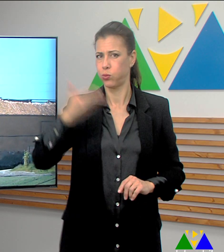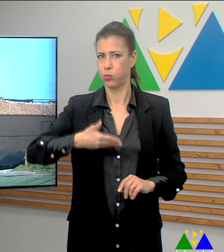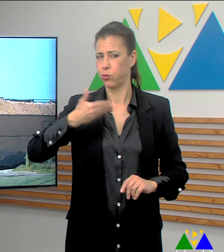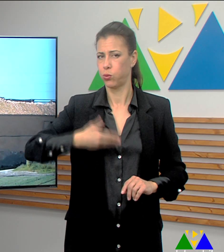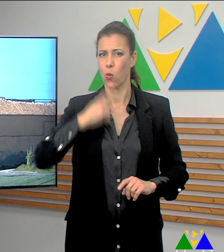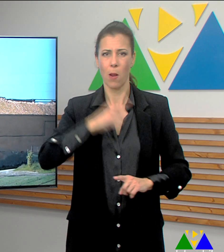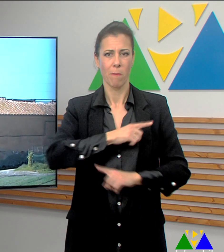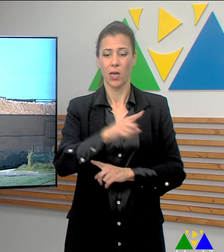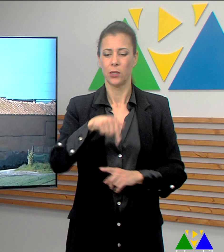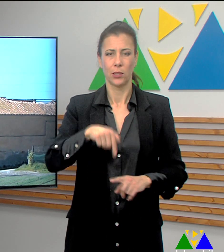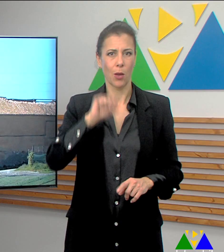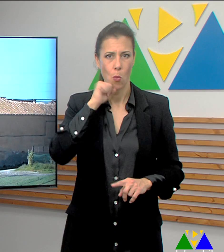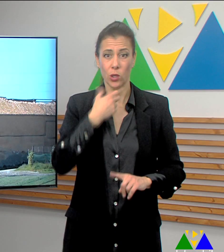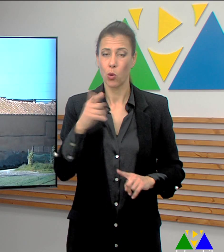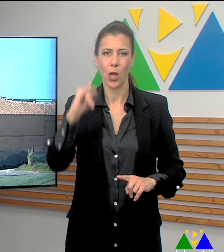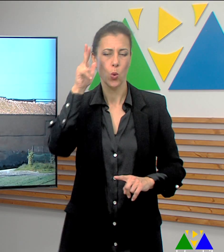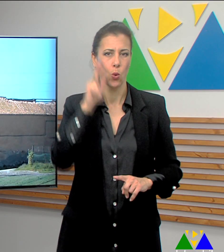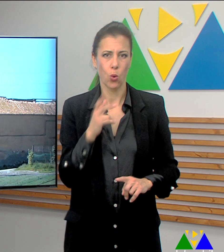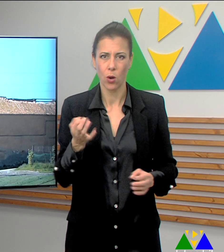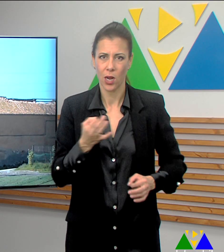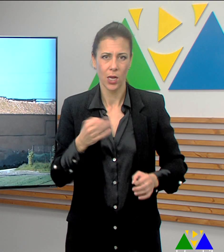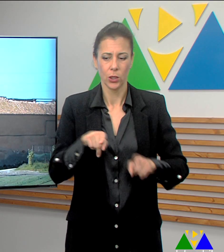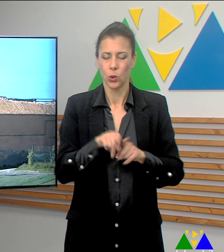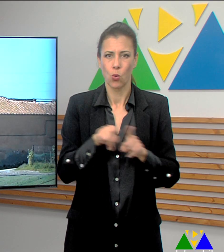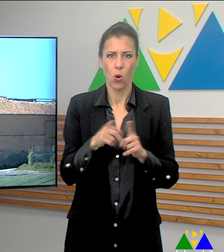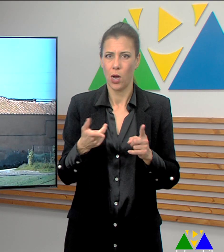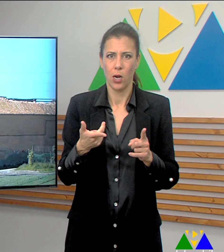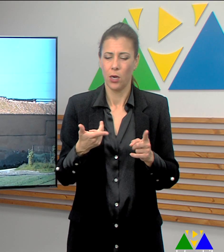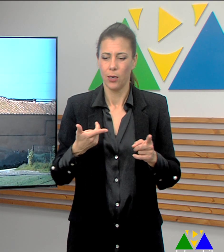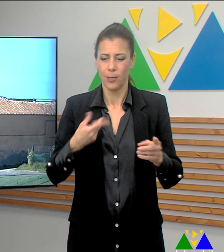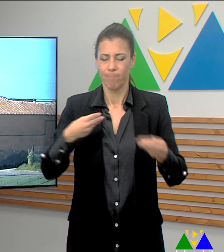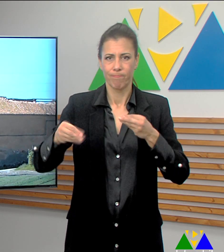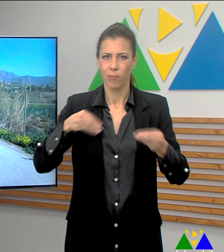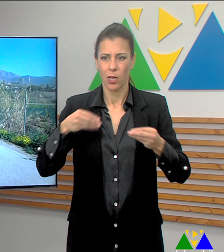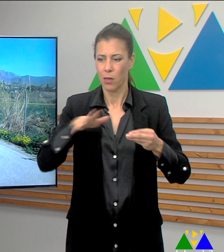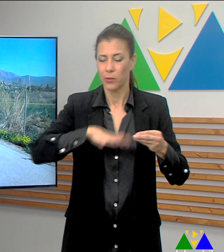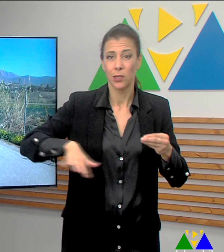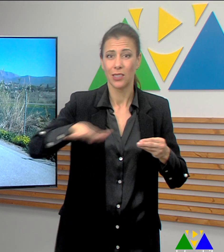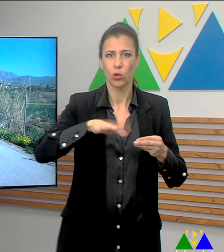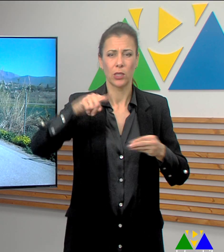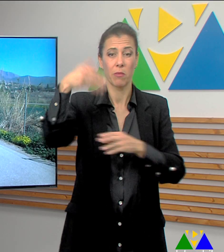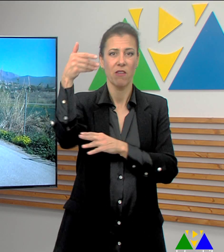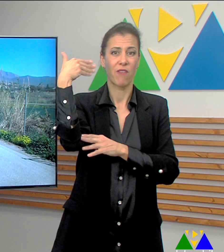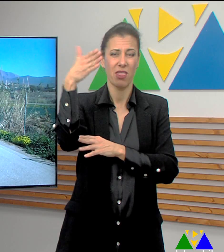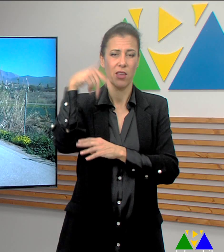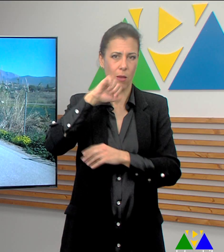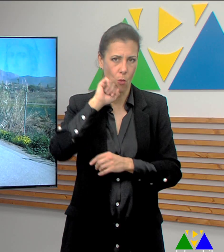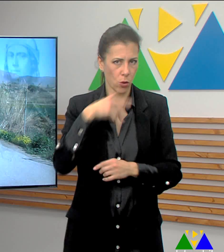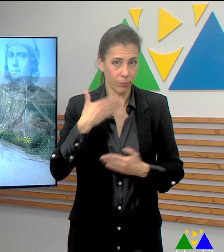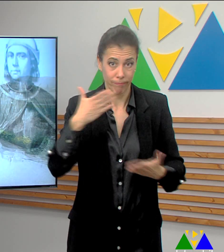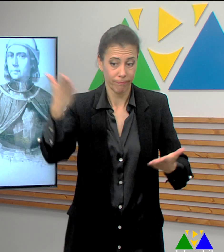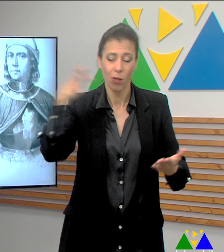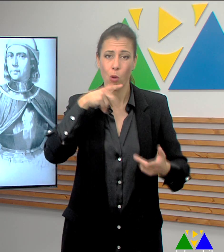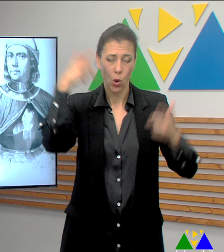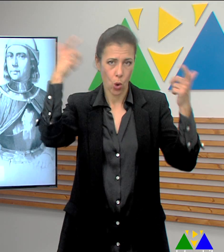tenía el privilegio de ondear el pendón de Motril y el de la bandera de Motril y el de la